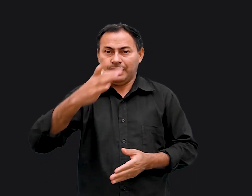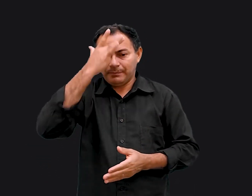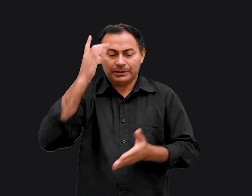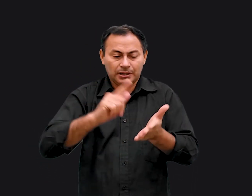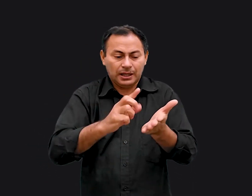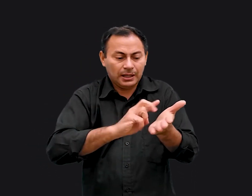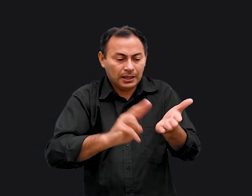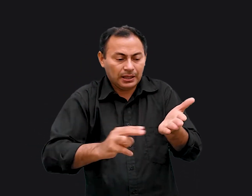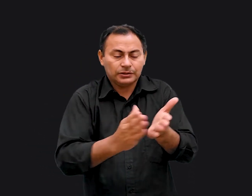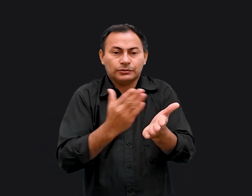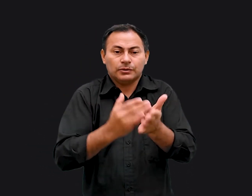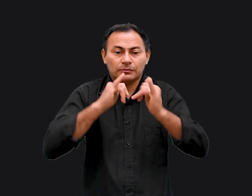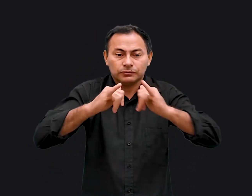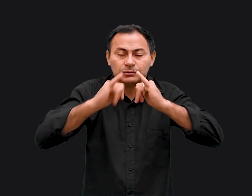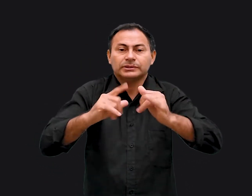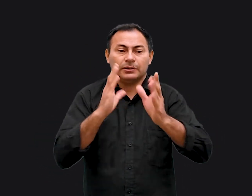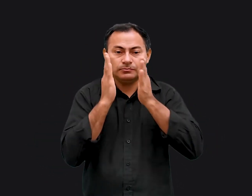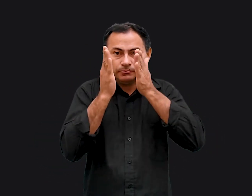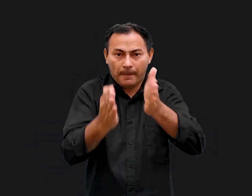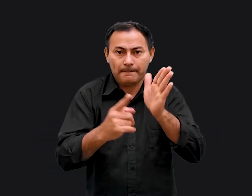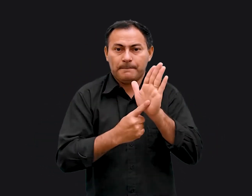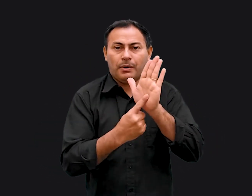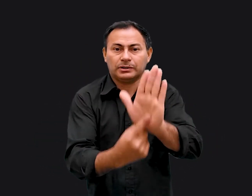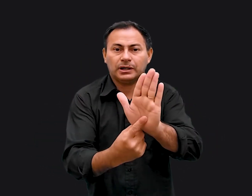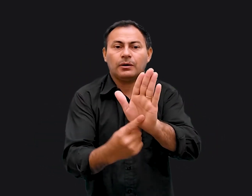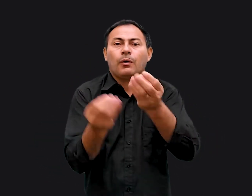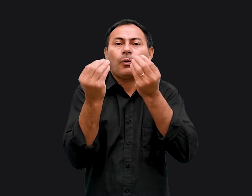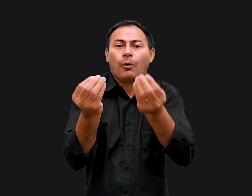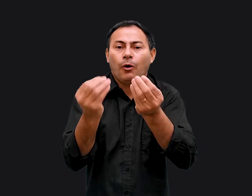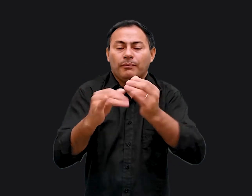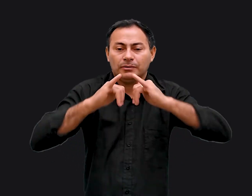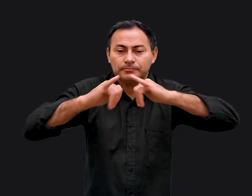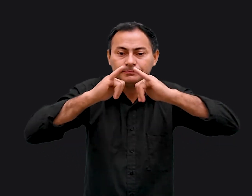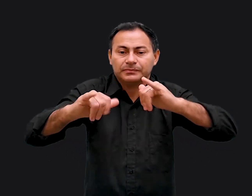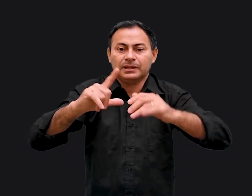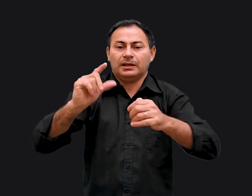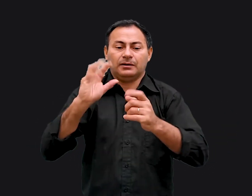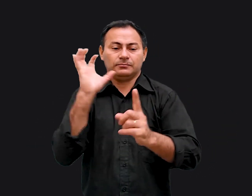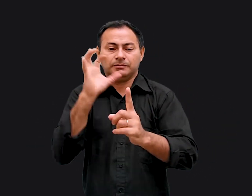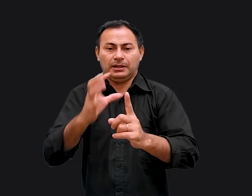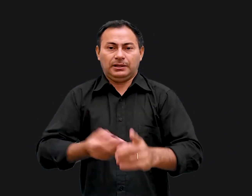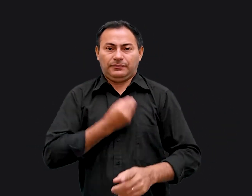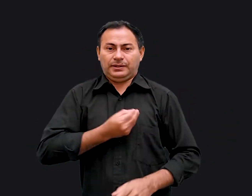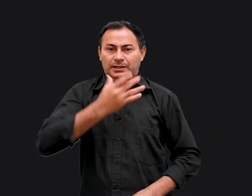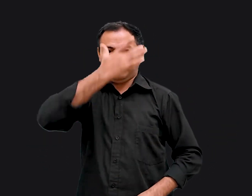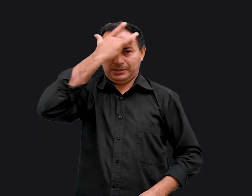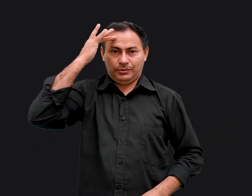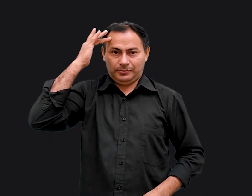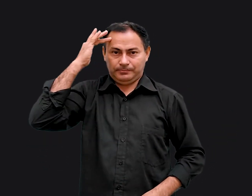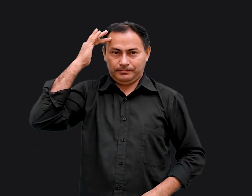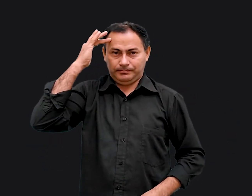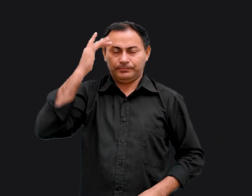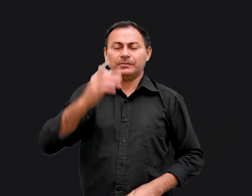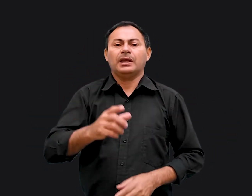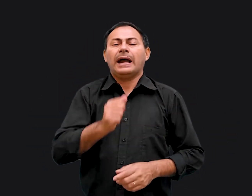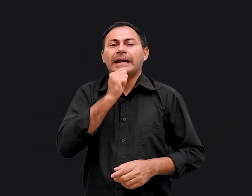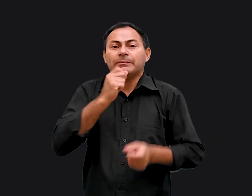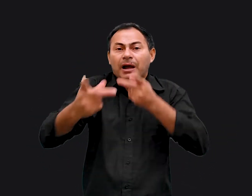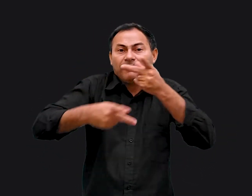mais a revista se as notícias tivessem um enfoque que mostrasse como as notícias têm afetado a vida das pessoas. Eles ainda chamam